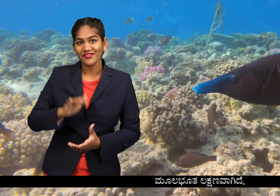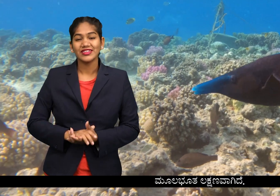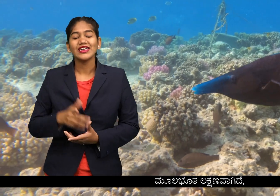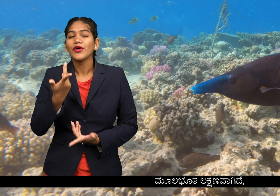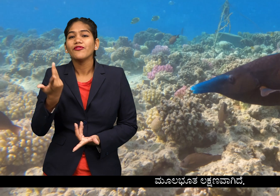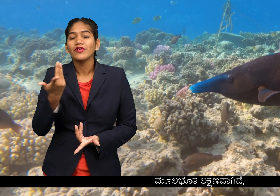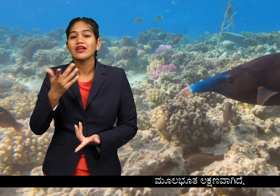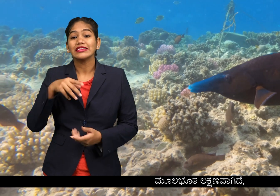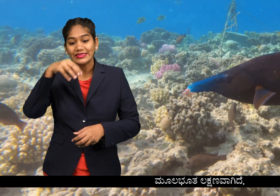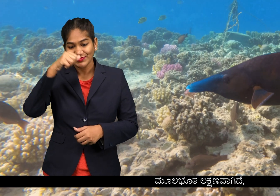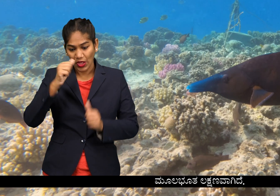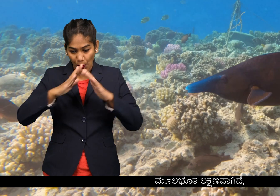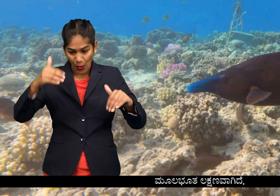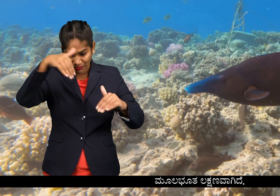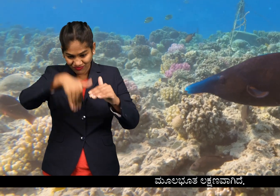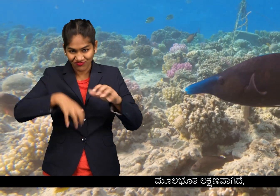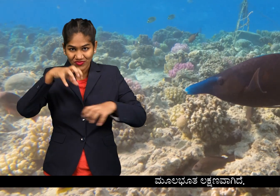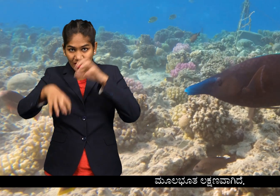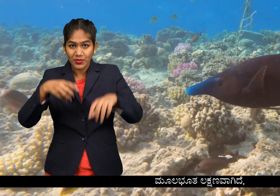ಮೂಲಭೂತ ಲಕ್ಷಣವಾಗಿದೆ.